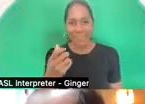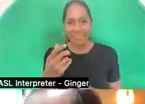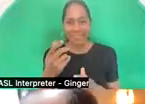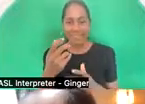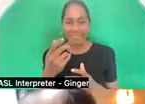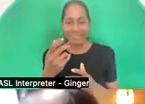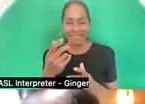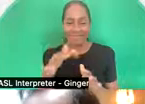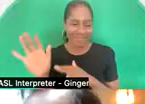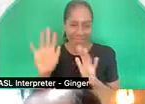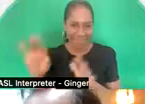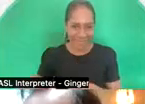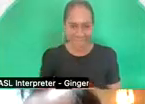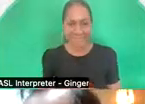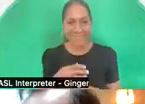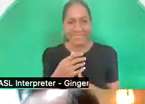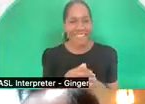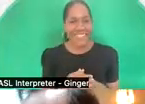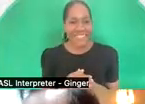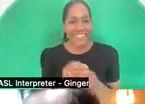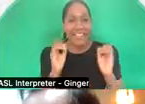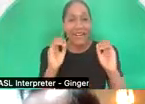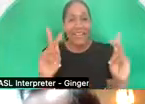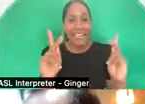muy bien muy bien ahora